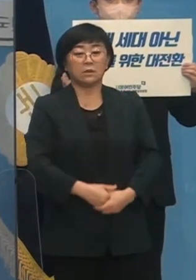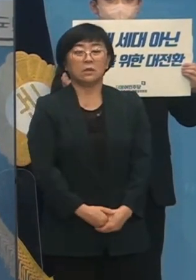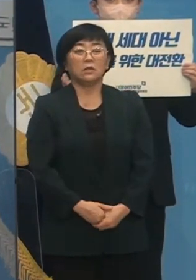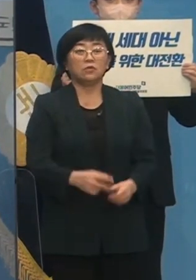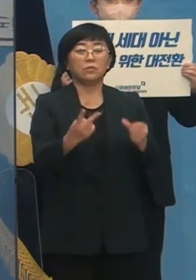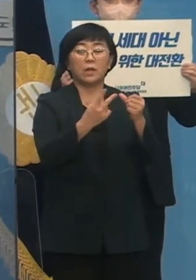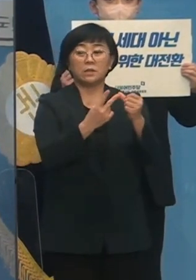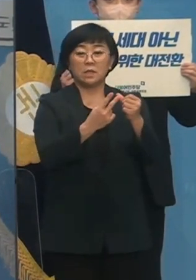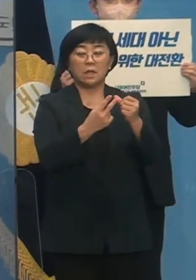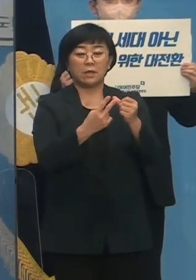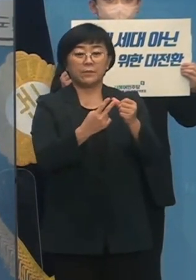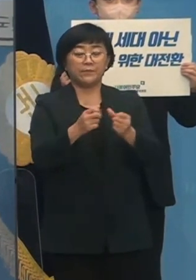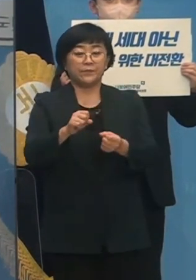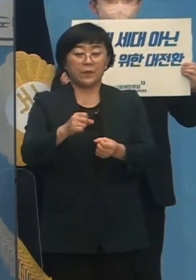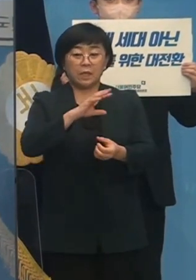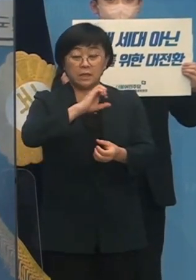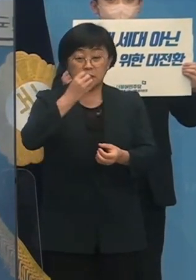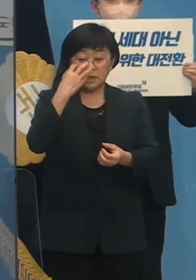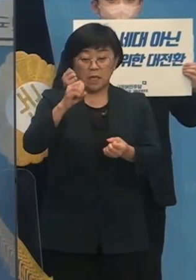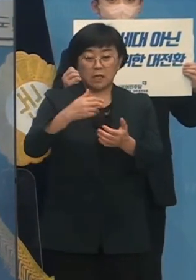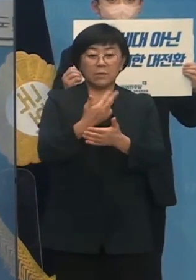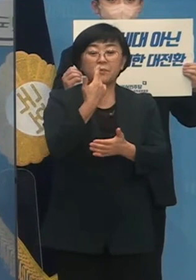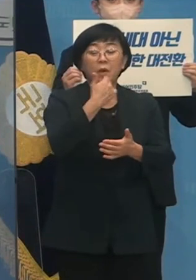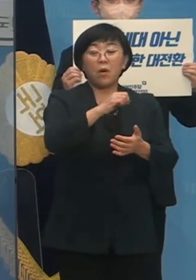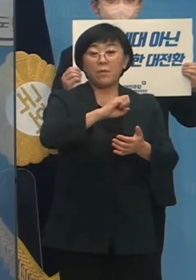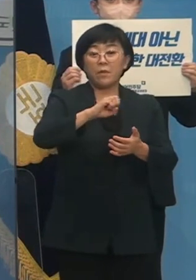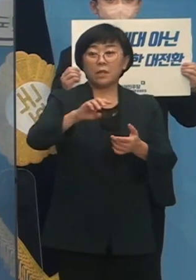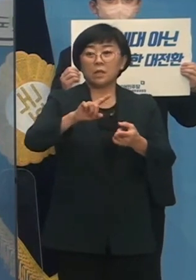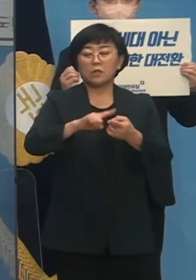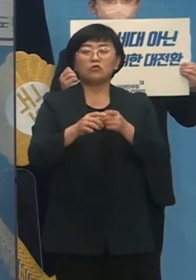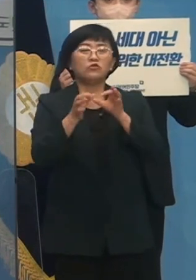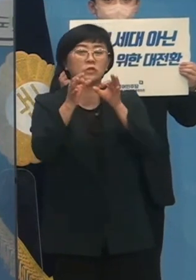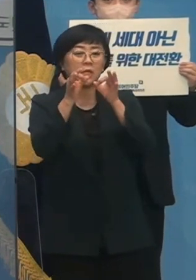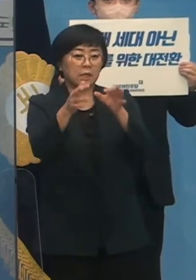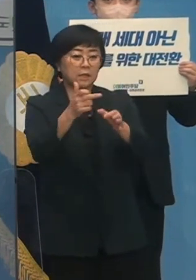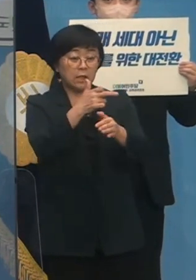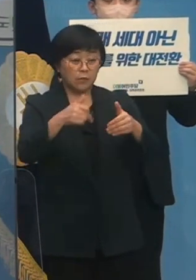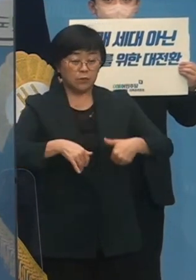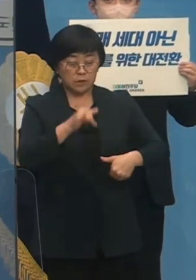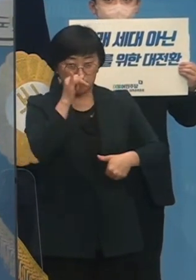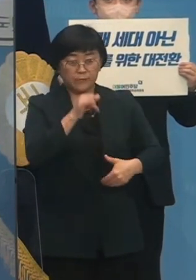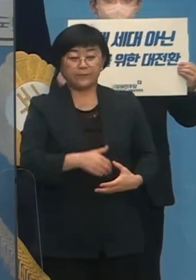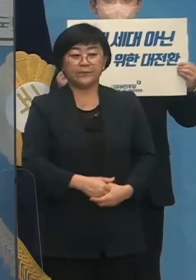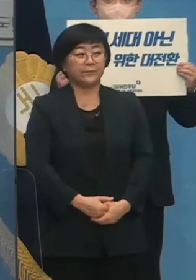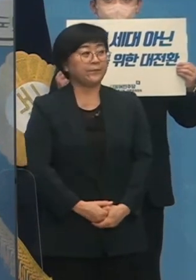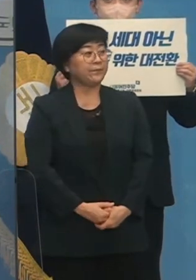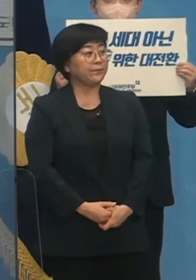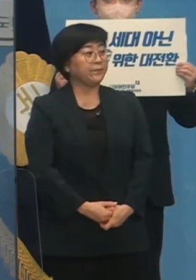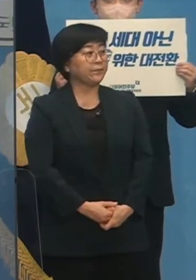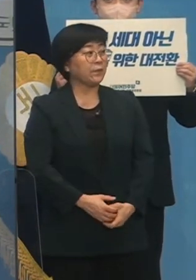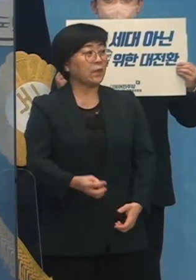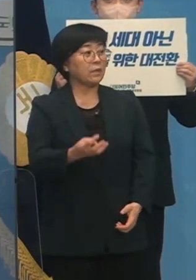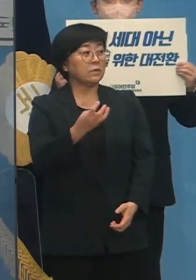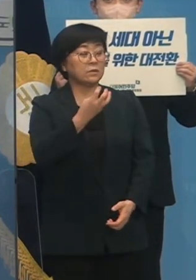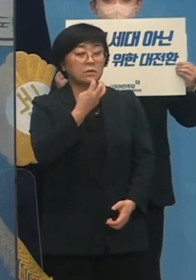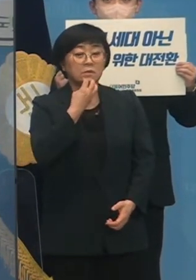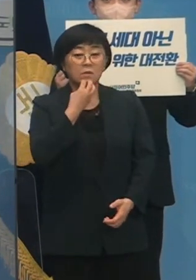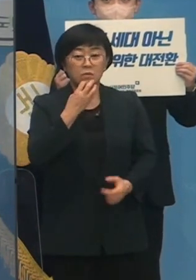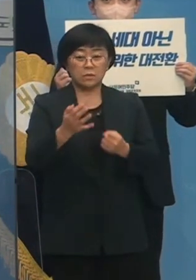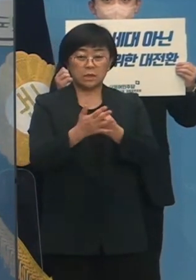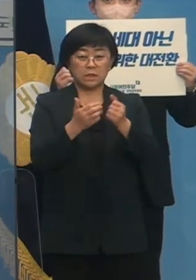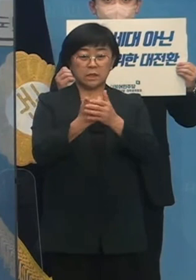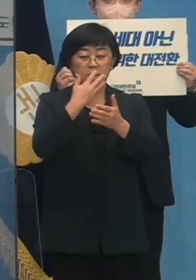번째로 쓰레기 및 폐플라스틱 처리 기술에 대한 투자를 크게 확대해야 합니다. 서울은 쓰레기로